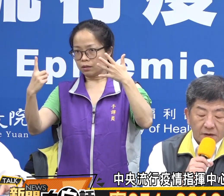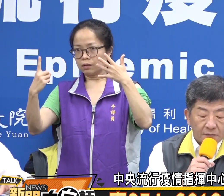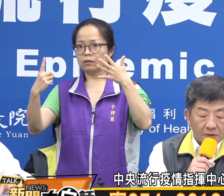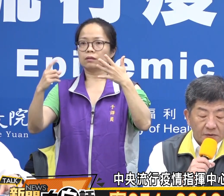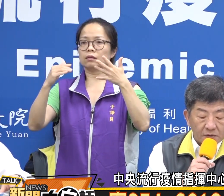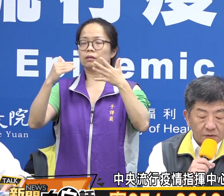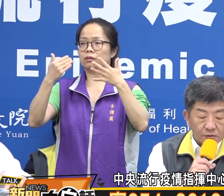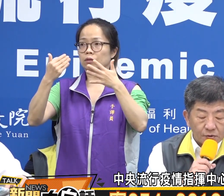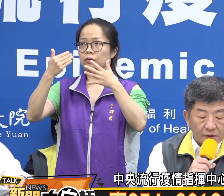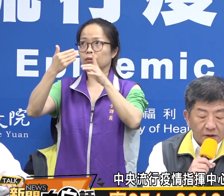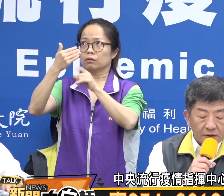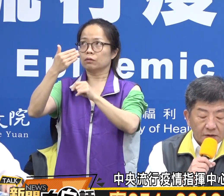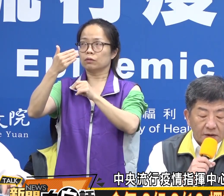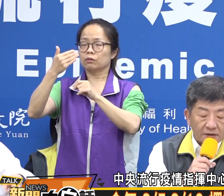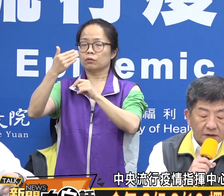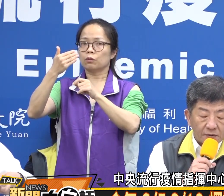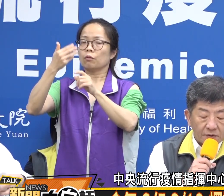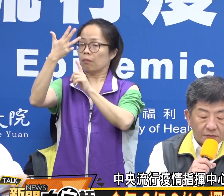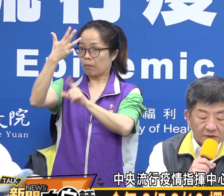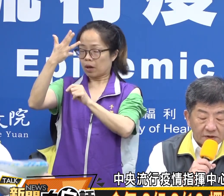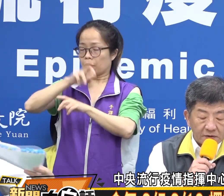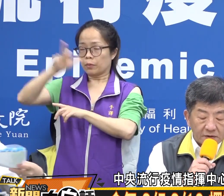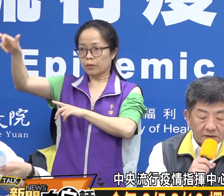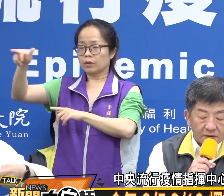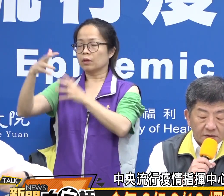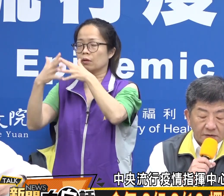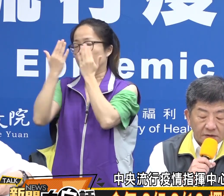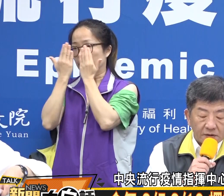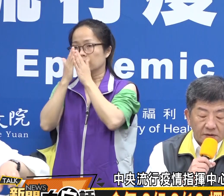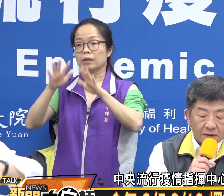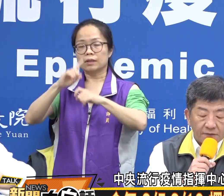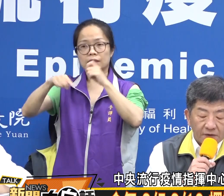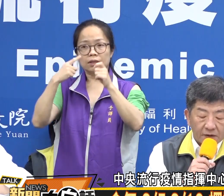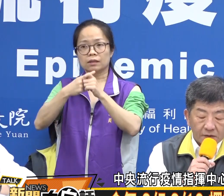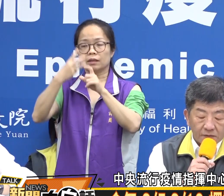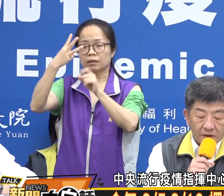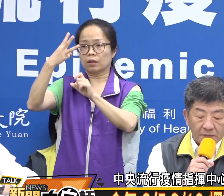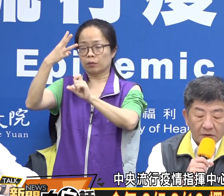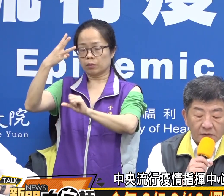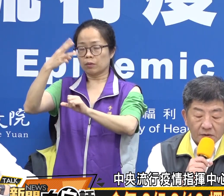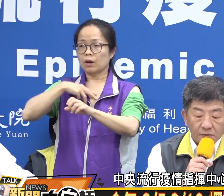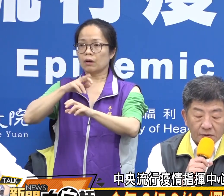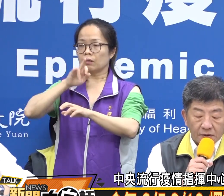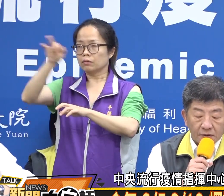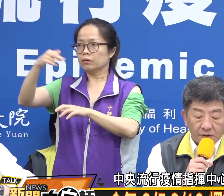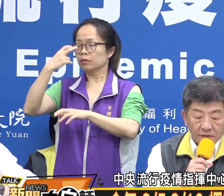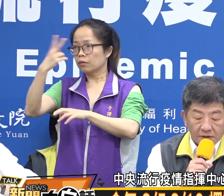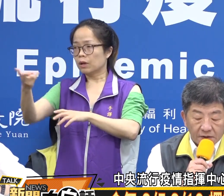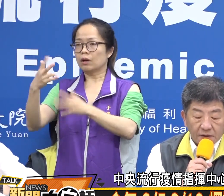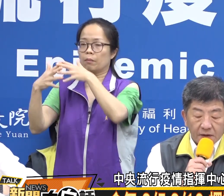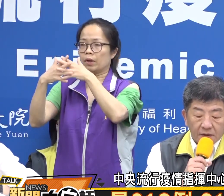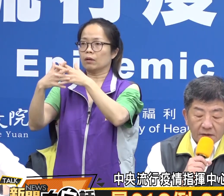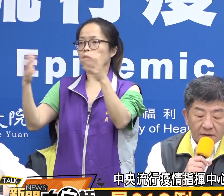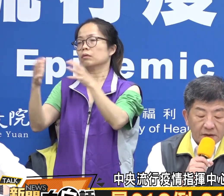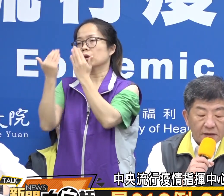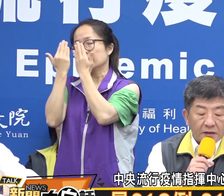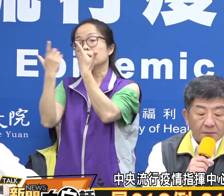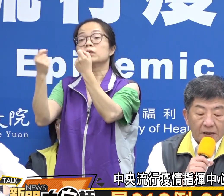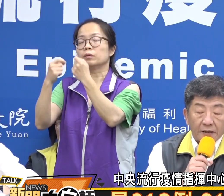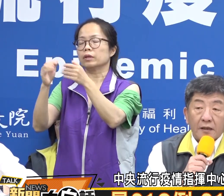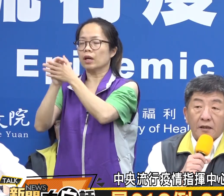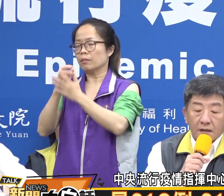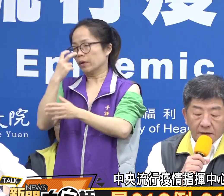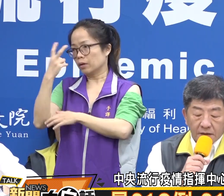2019年8月到美国就学，今年3月5日至19日探访同在美国就学的友人，